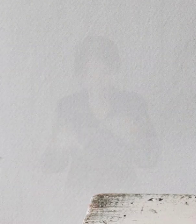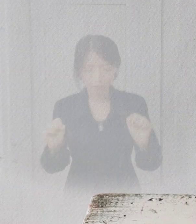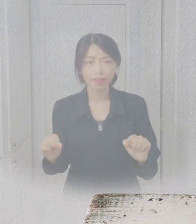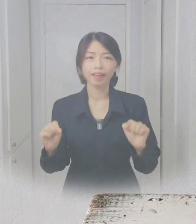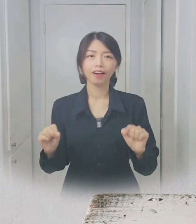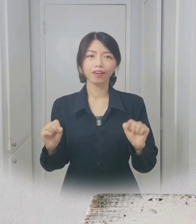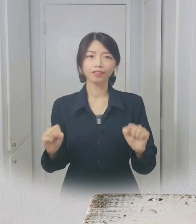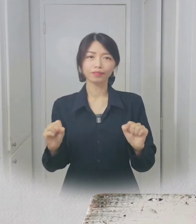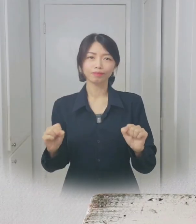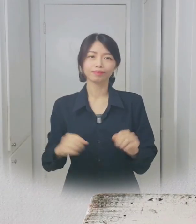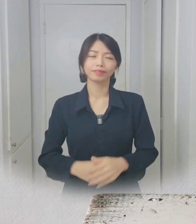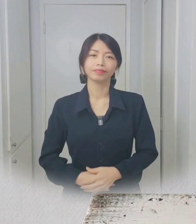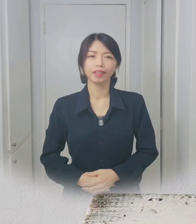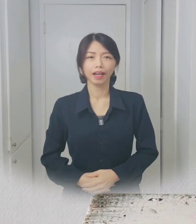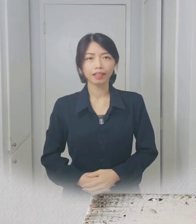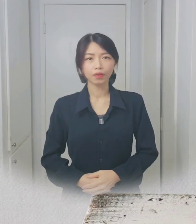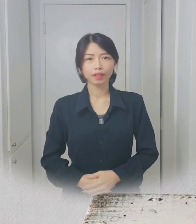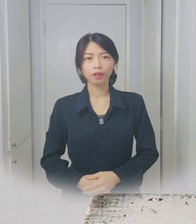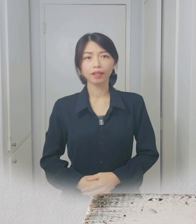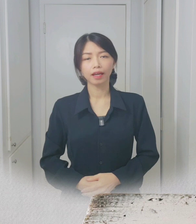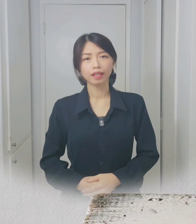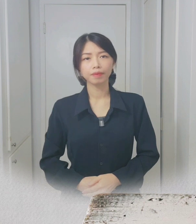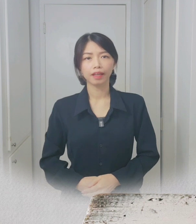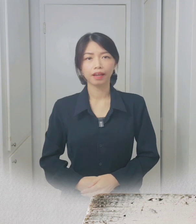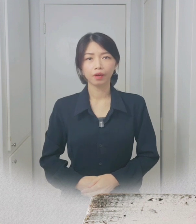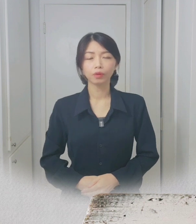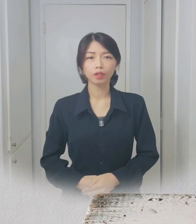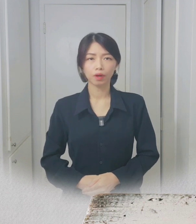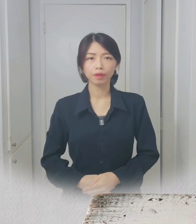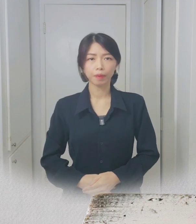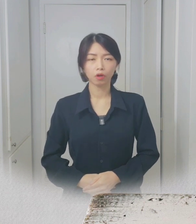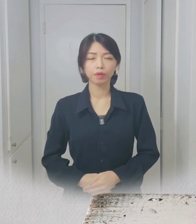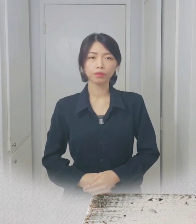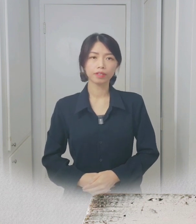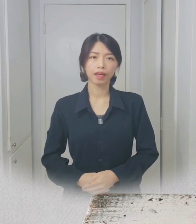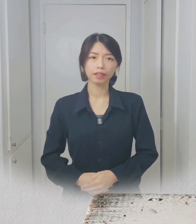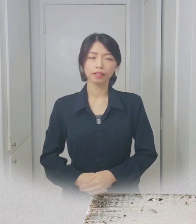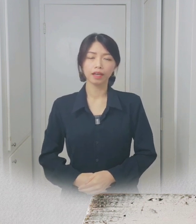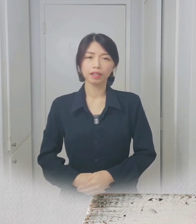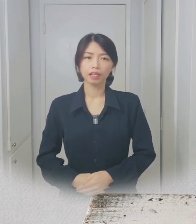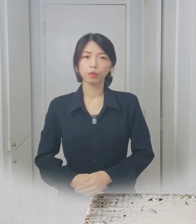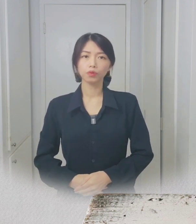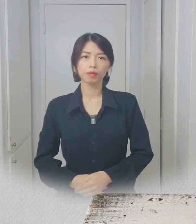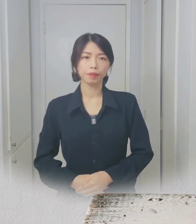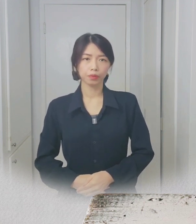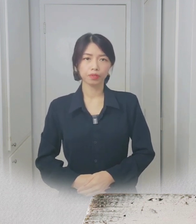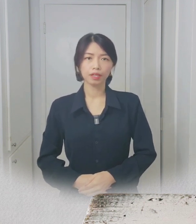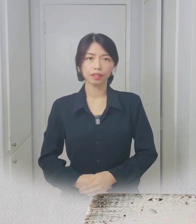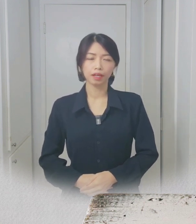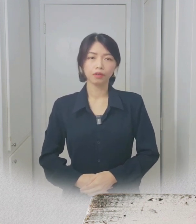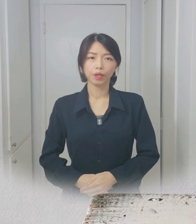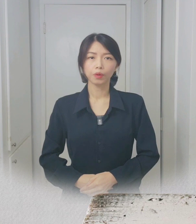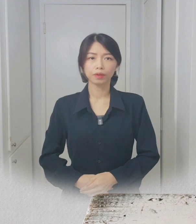안녕하세요. 아티즈와 채널의 다이앤입니다. 오늘 저와 함께 배워볼 수어 찬양은 김호중님이